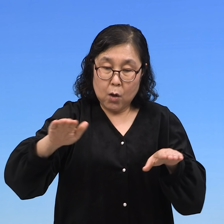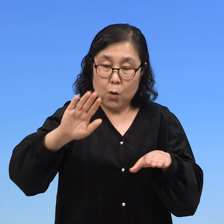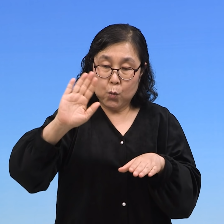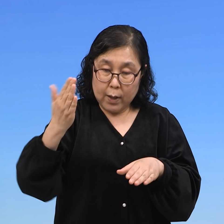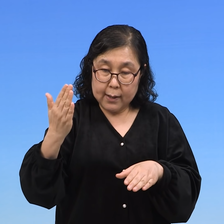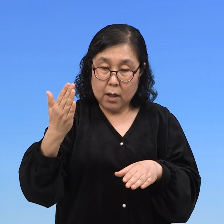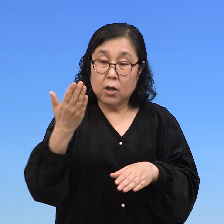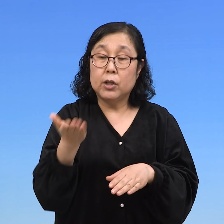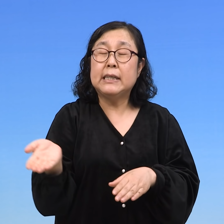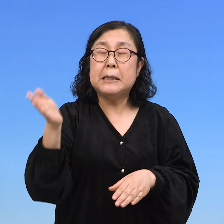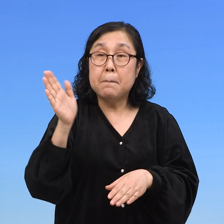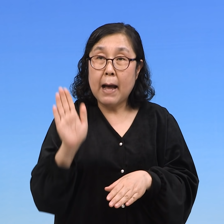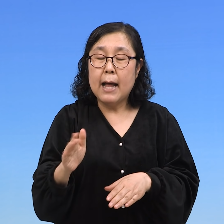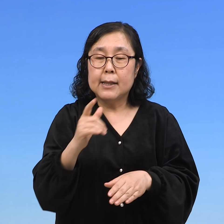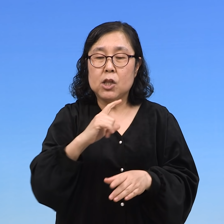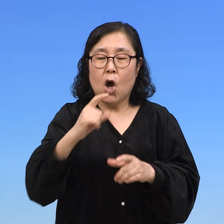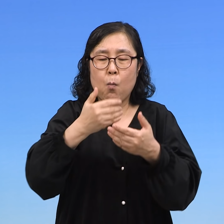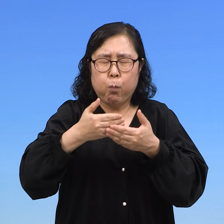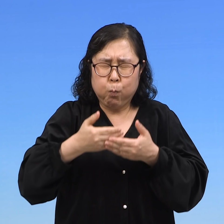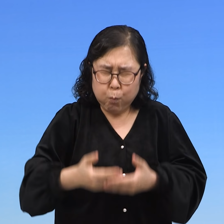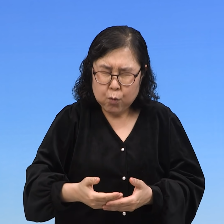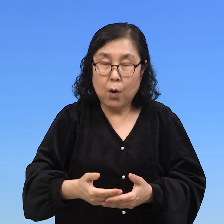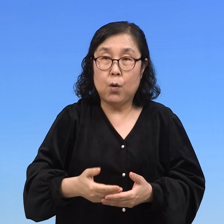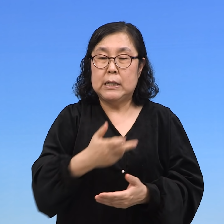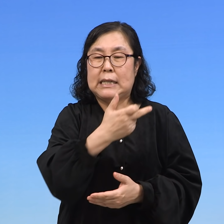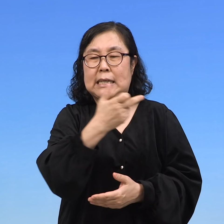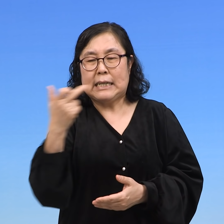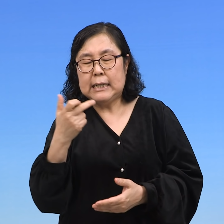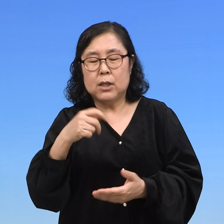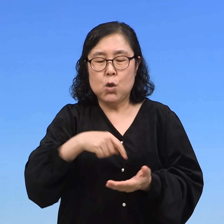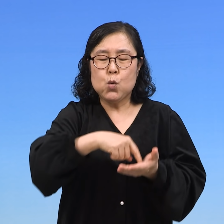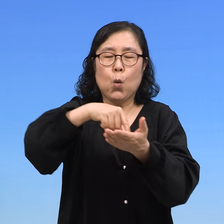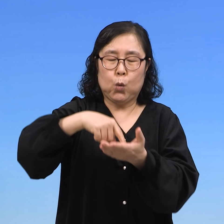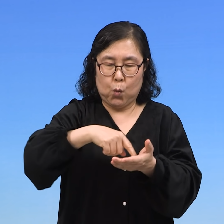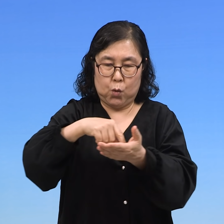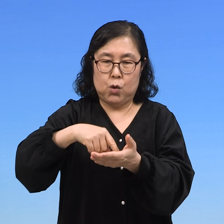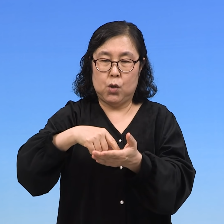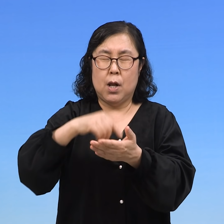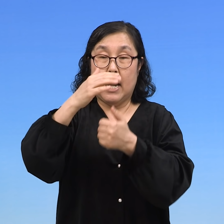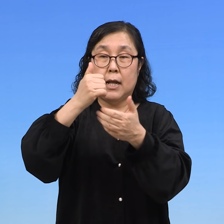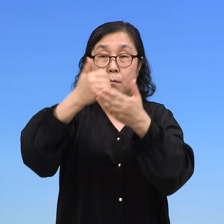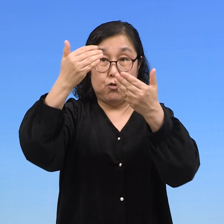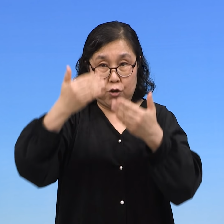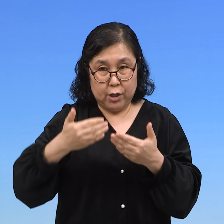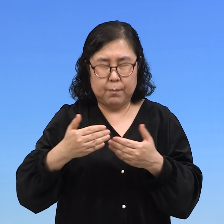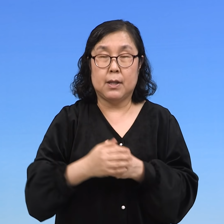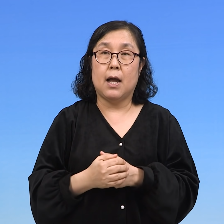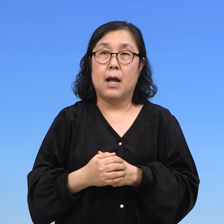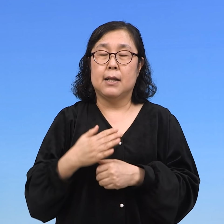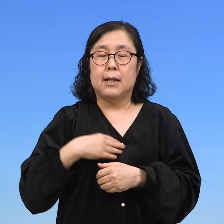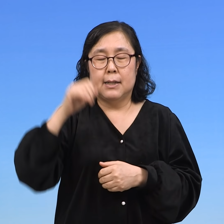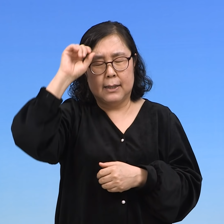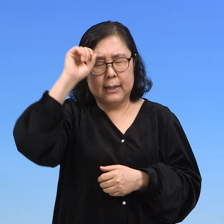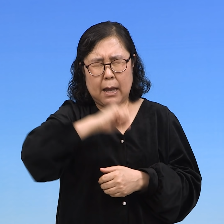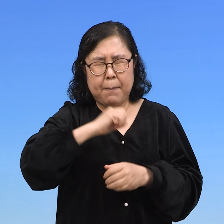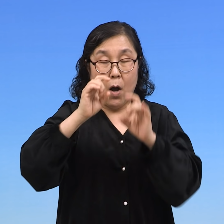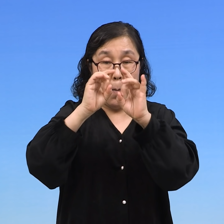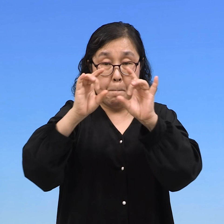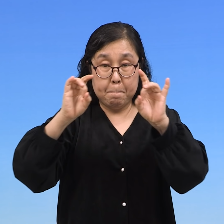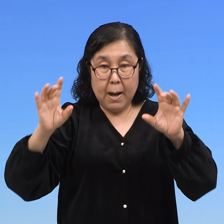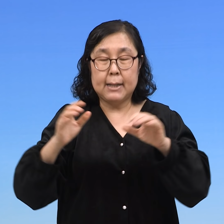대신에 저에게 무거운 차원에서의 고독을 하나님이 주셨어요 새벽마다 저는 고독을 느껴요